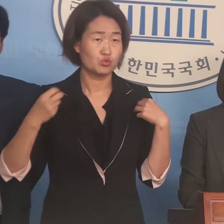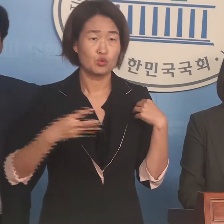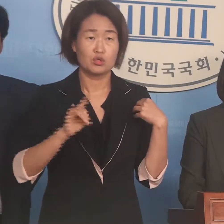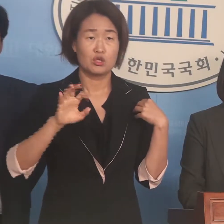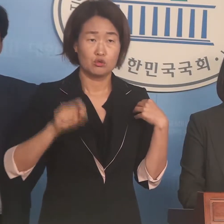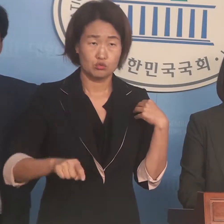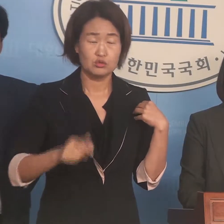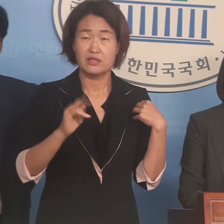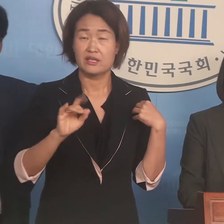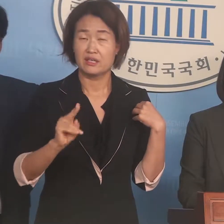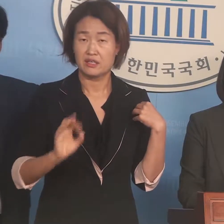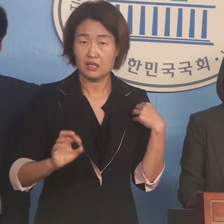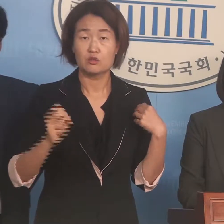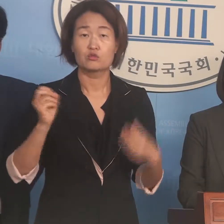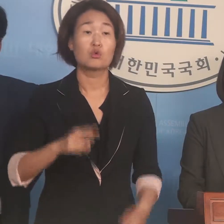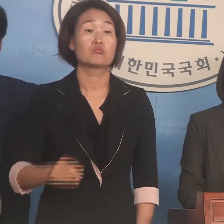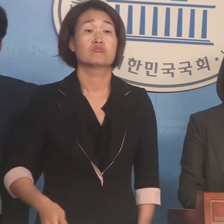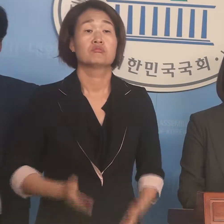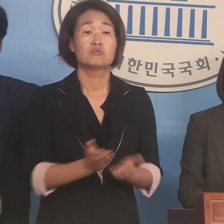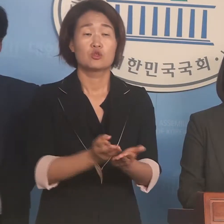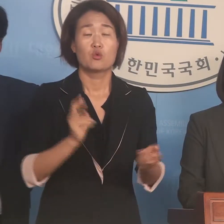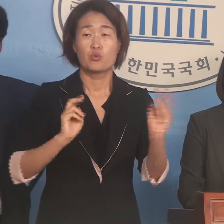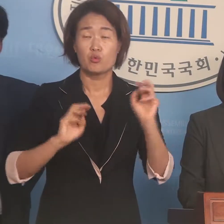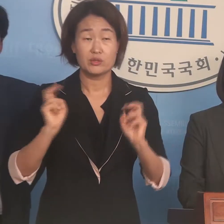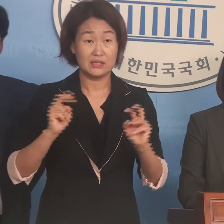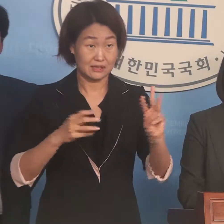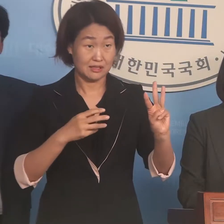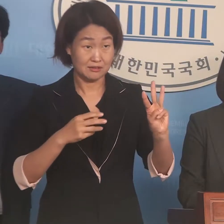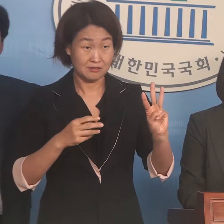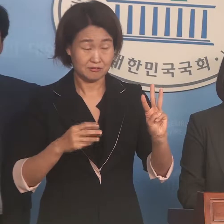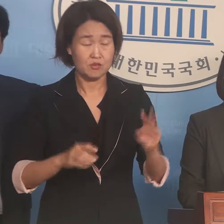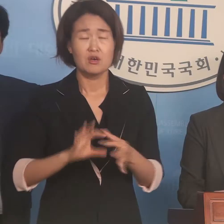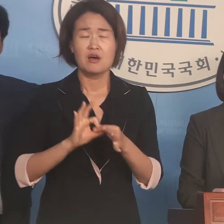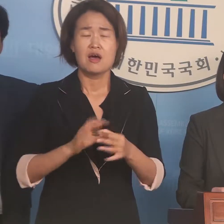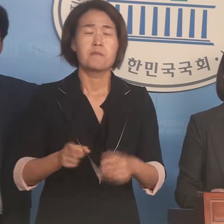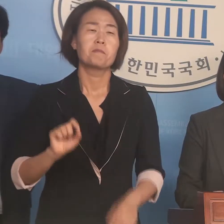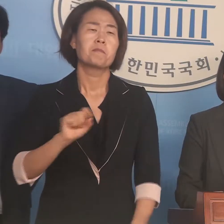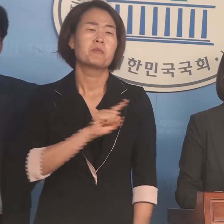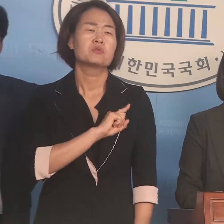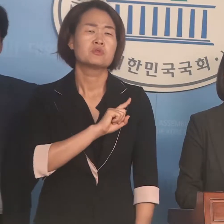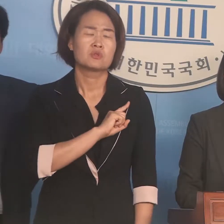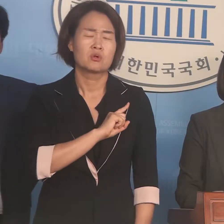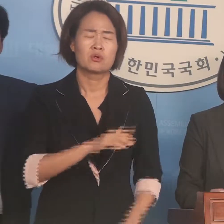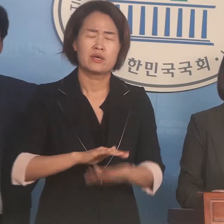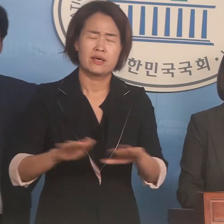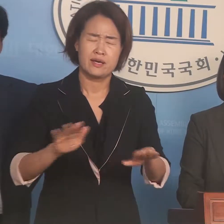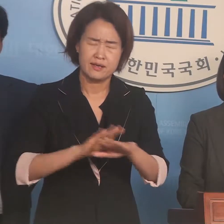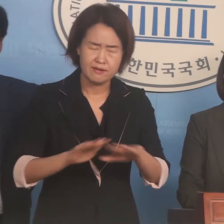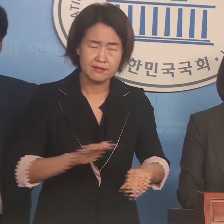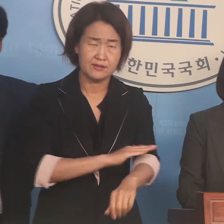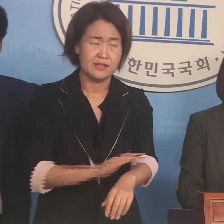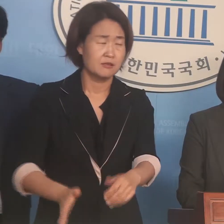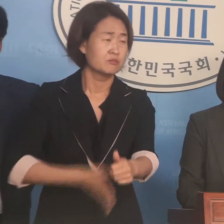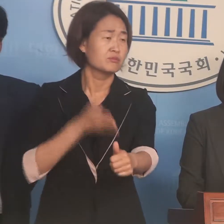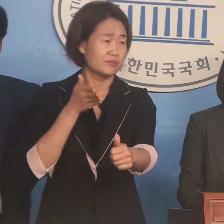대우조선해양을 비롯한 조선 3사 하도급 갑질 문제를 해결하는 데서부터 보여주시기를